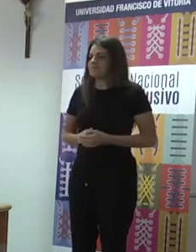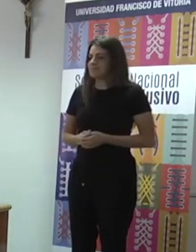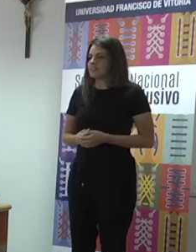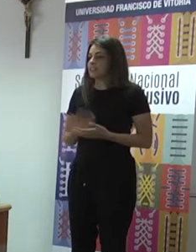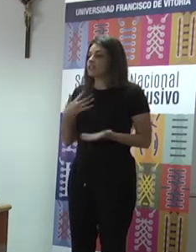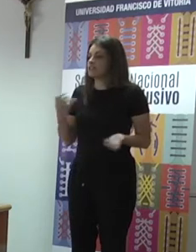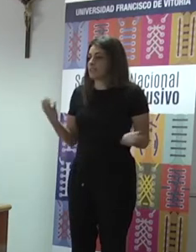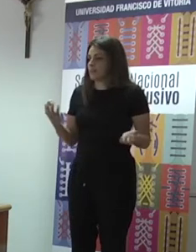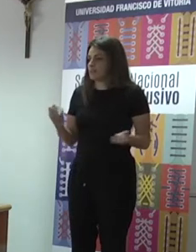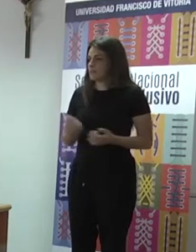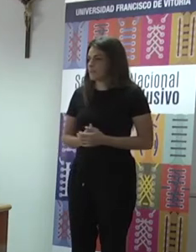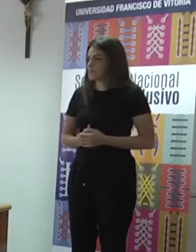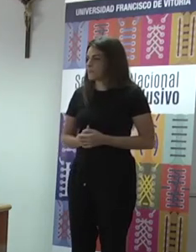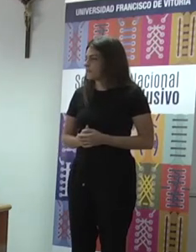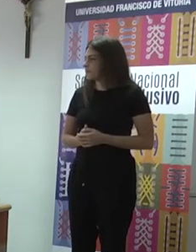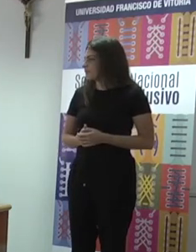Claro,